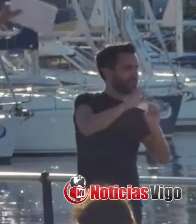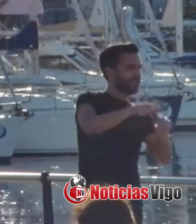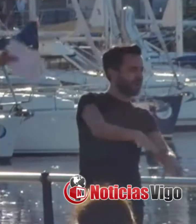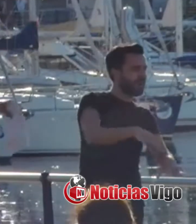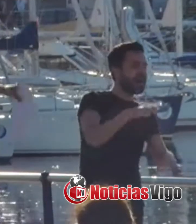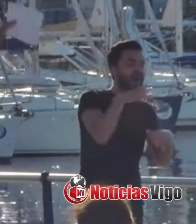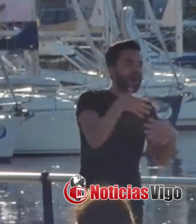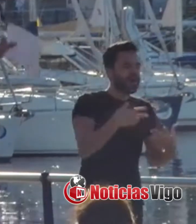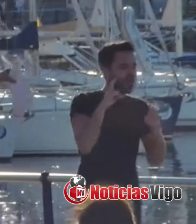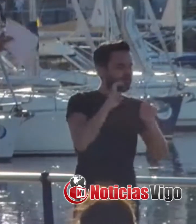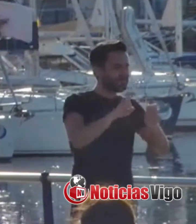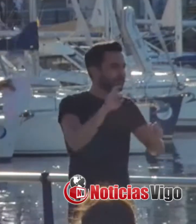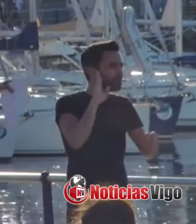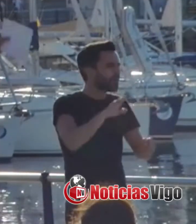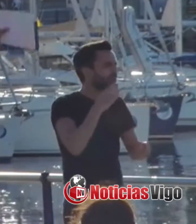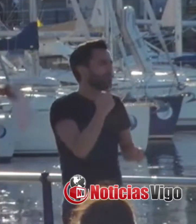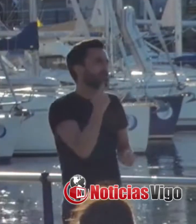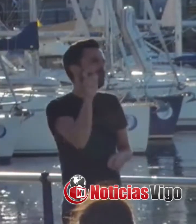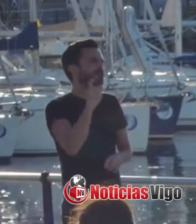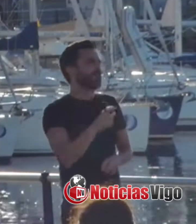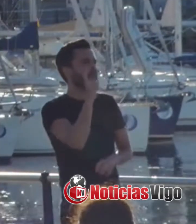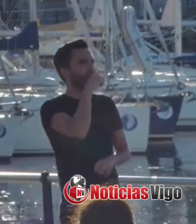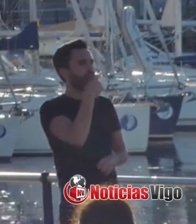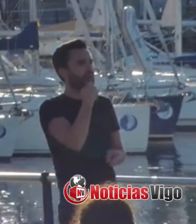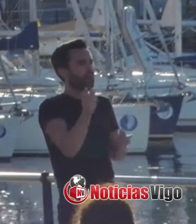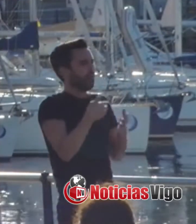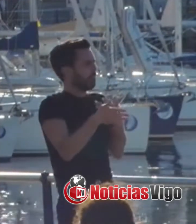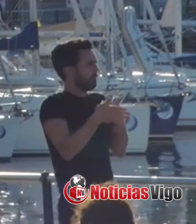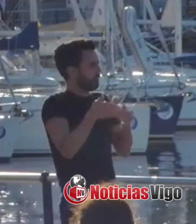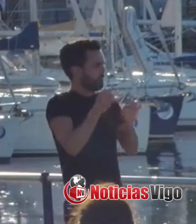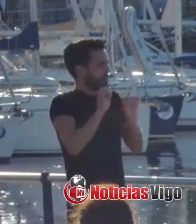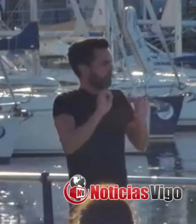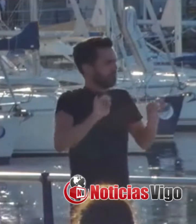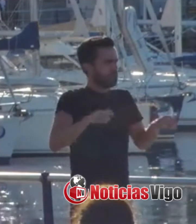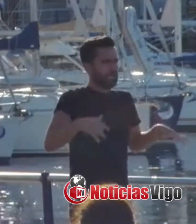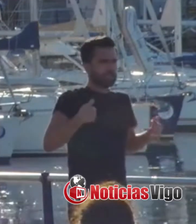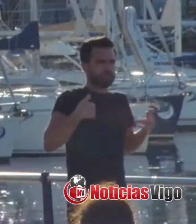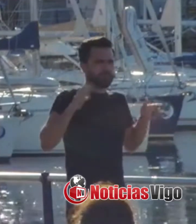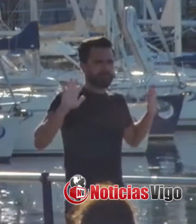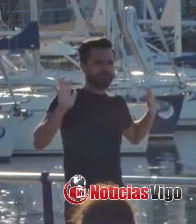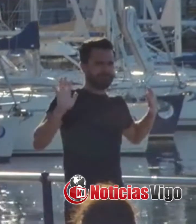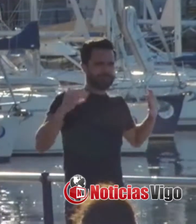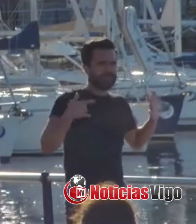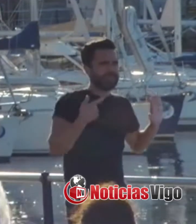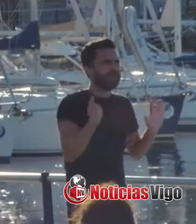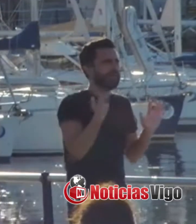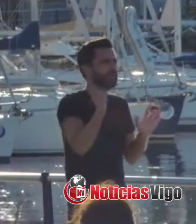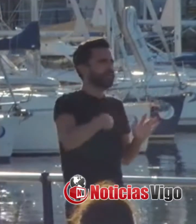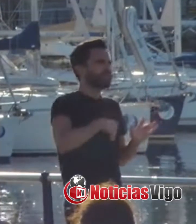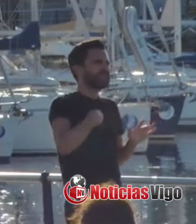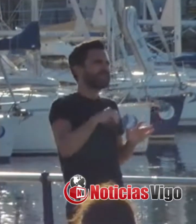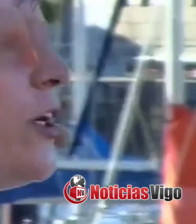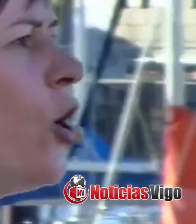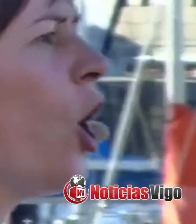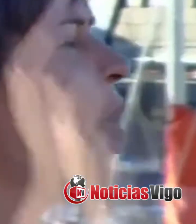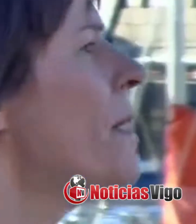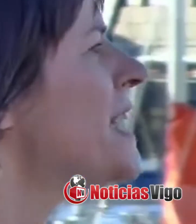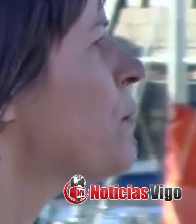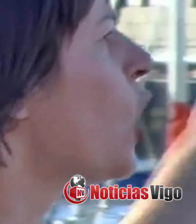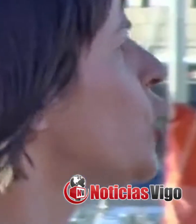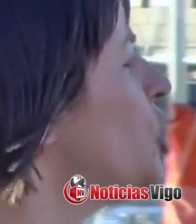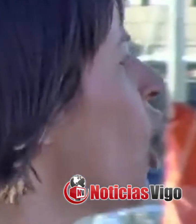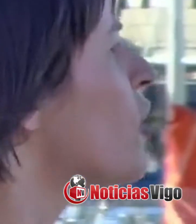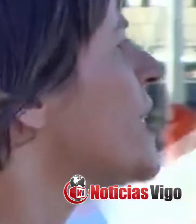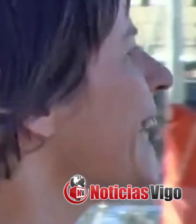que isto non ten absolutamente nada que ver con él. E o mesmo con Alcoa, o mesmo pasou con Vulcano,